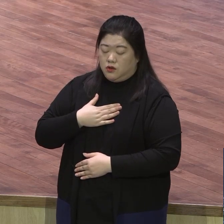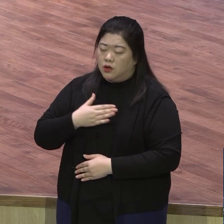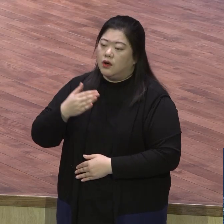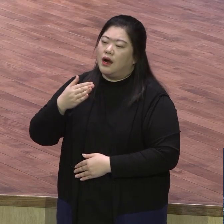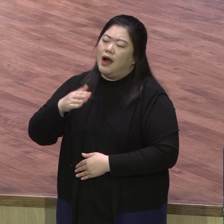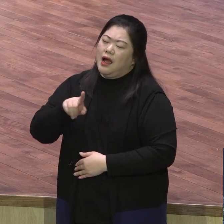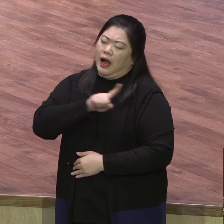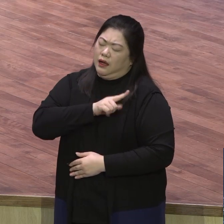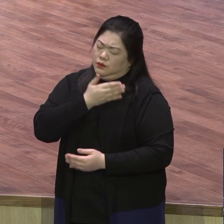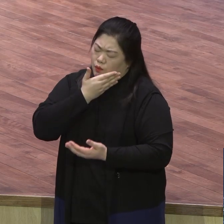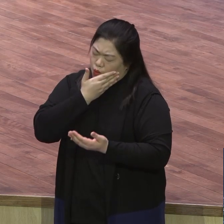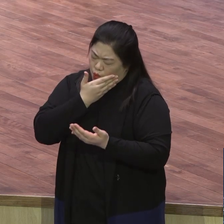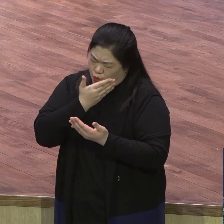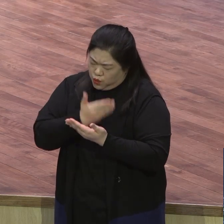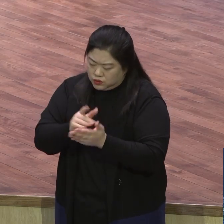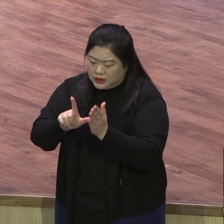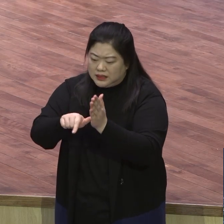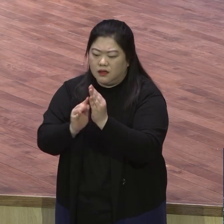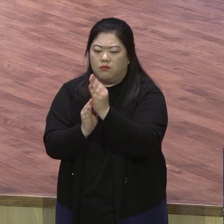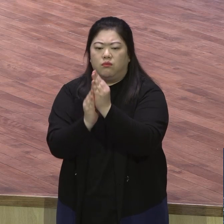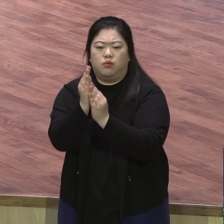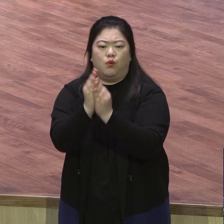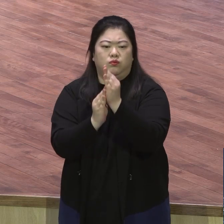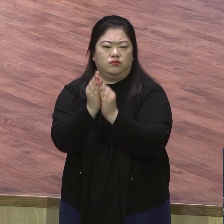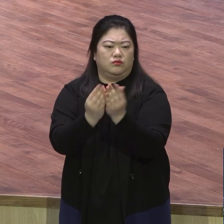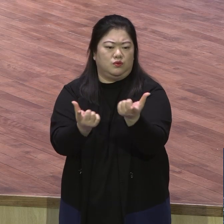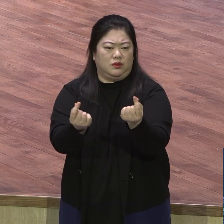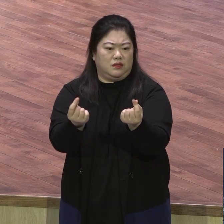소중한 보석과 같은 거란 말이에요.